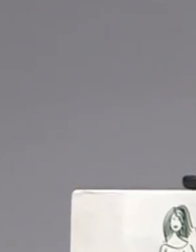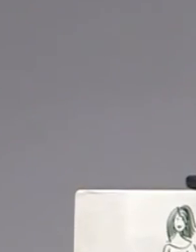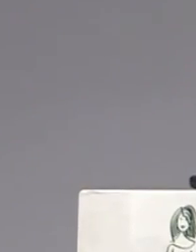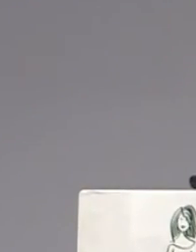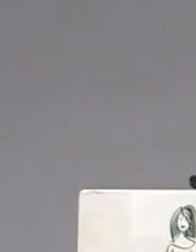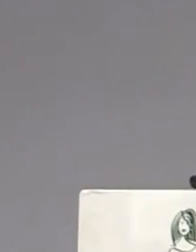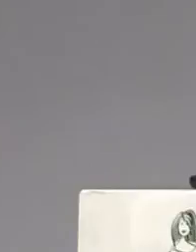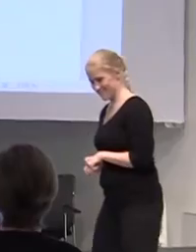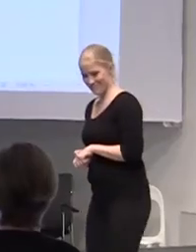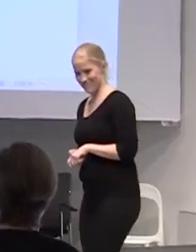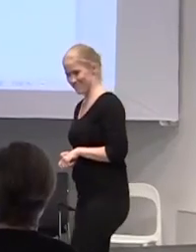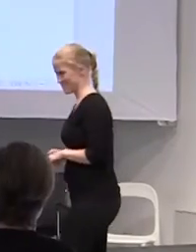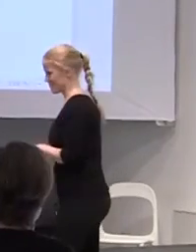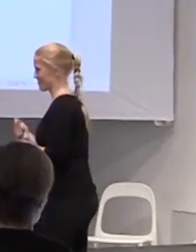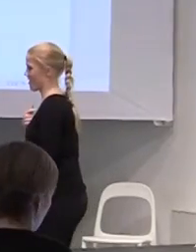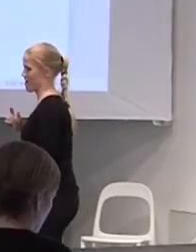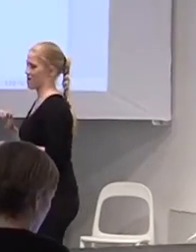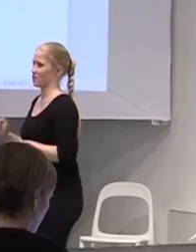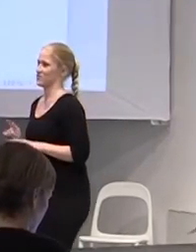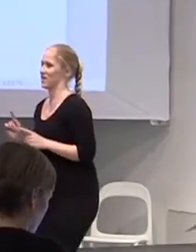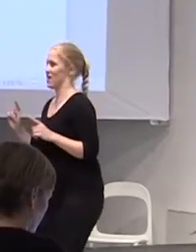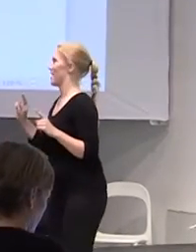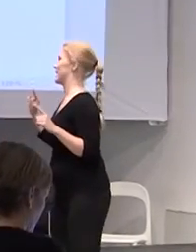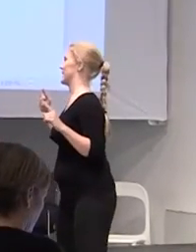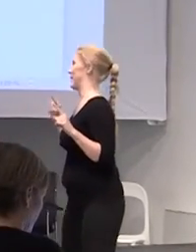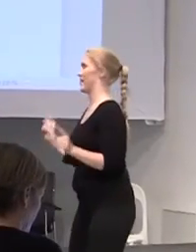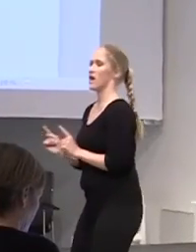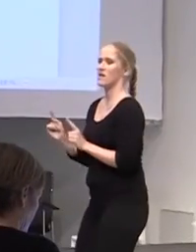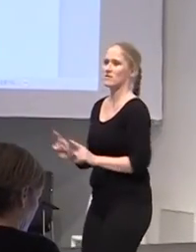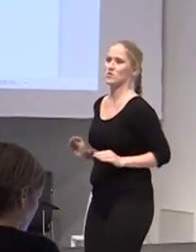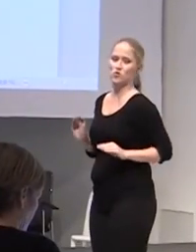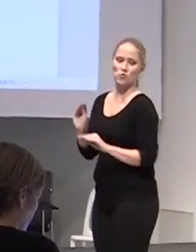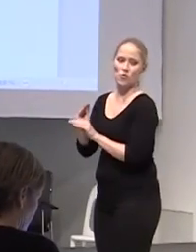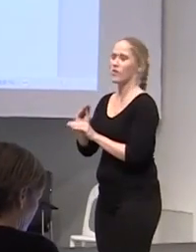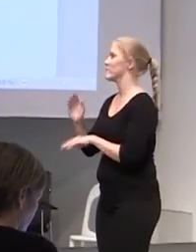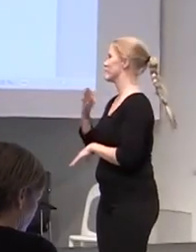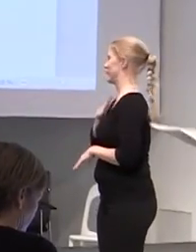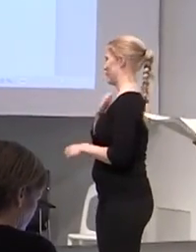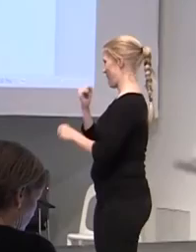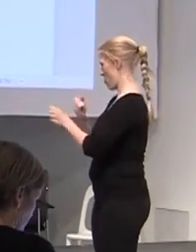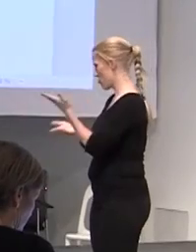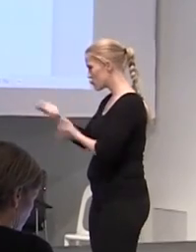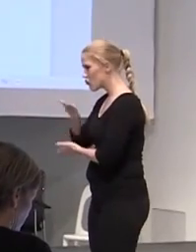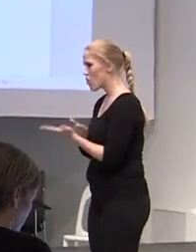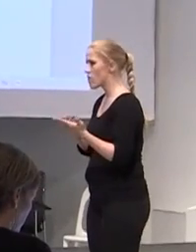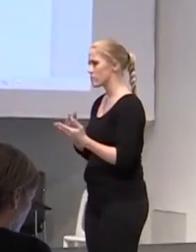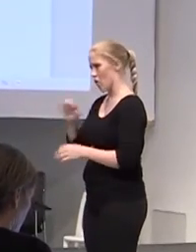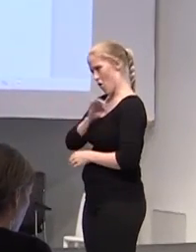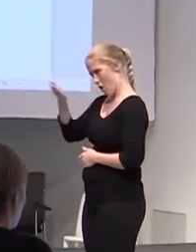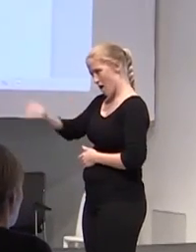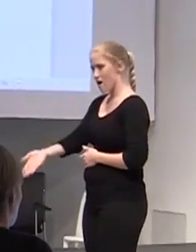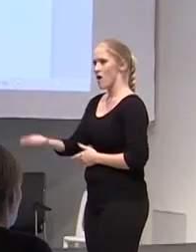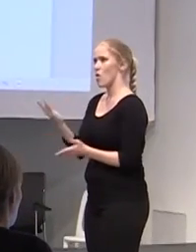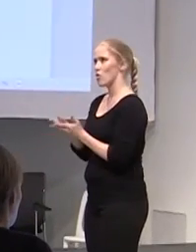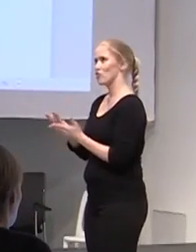a že ji nepotřebuješ. Tak ještě Kraníš se domluvila, dokladila z našeho workshopu, pan kolega uvedl